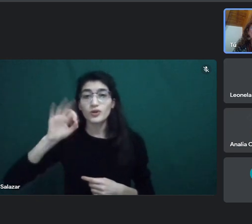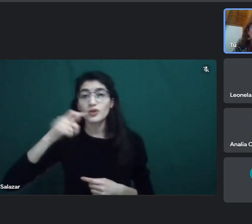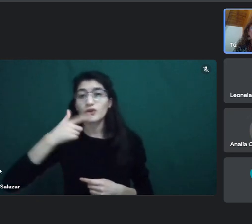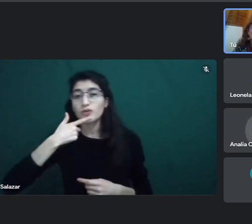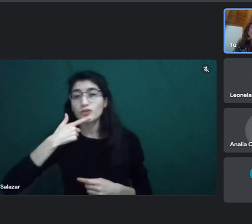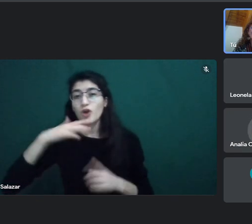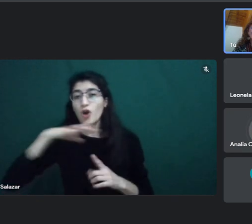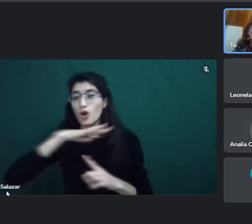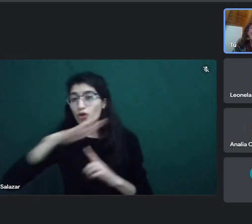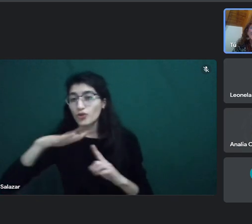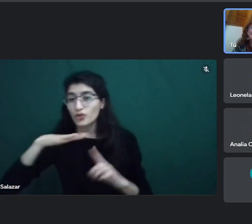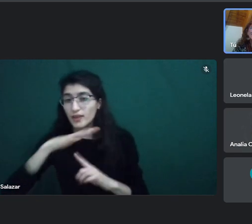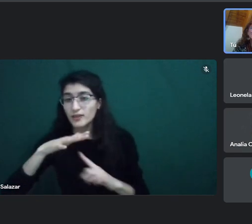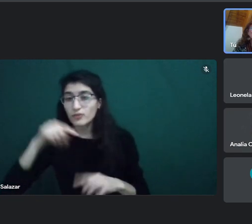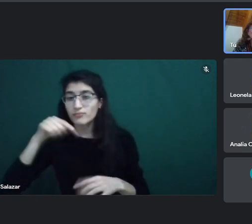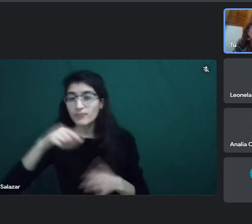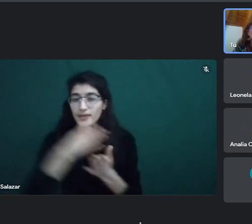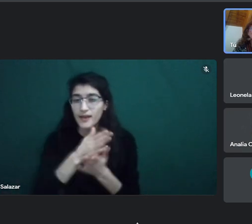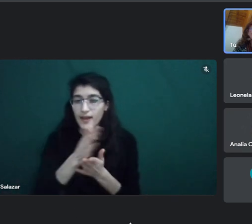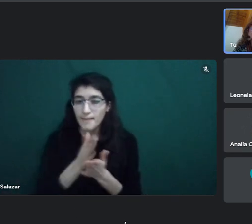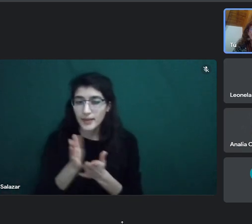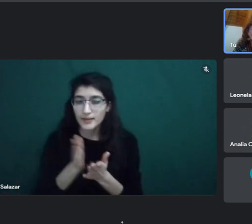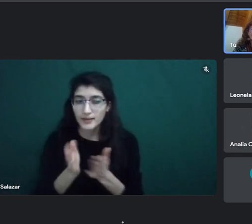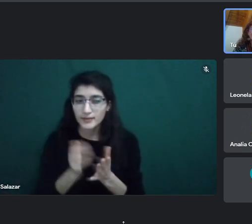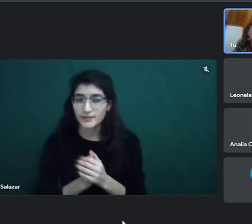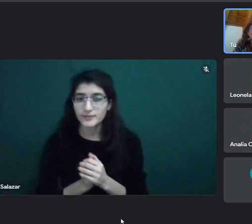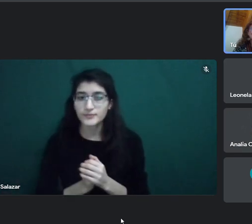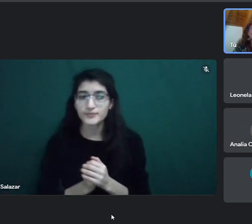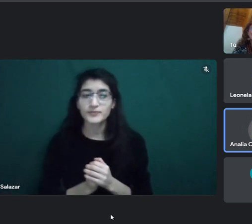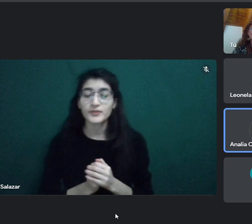Bien, acá tenemos entonces